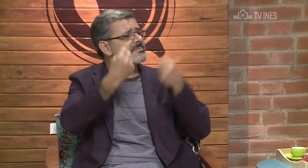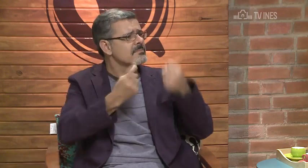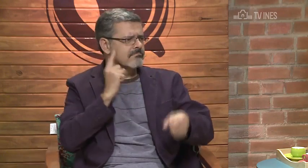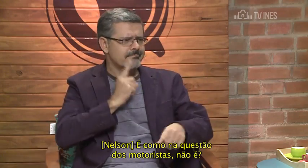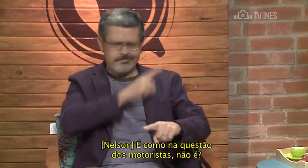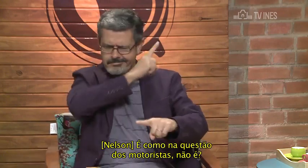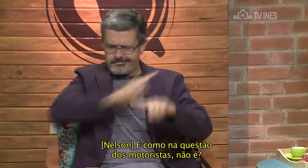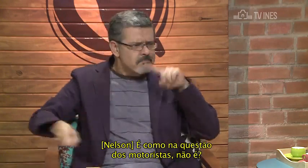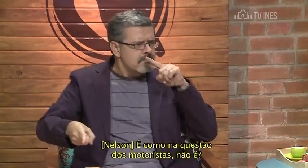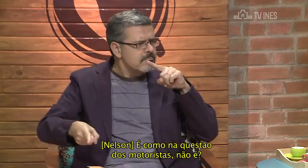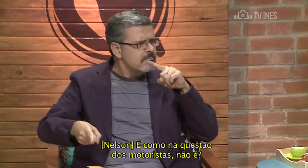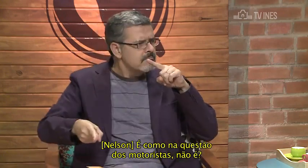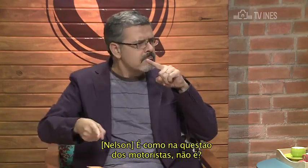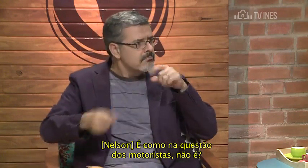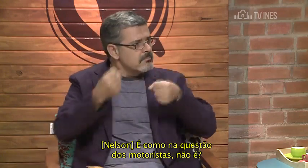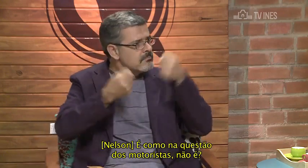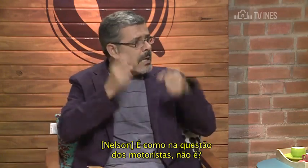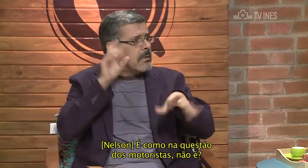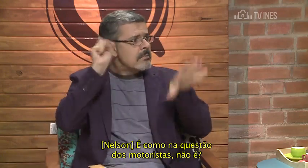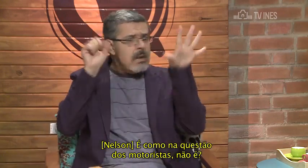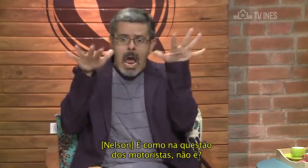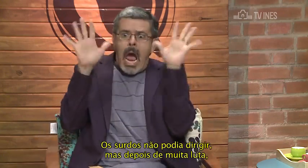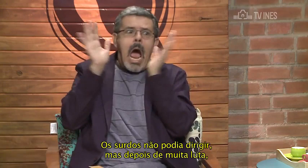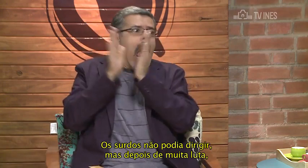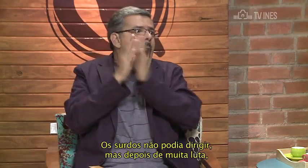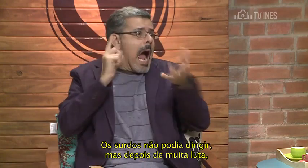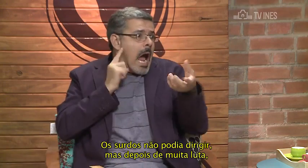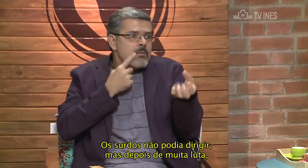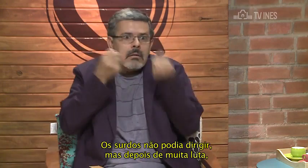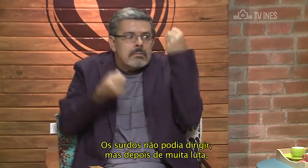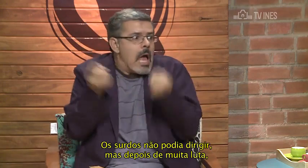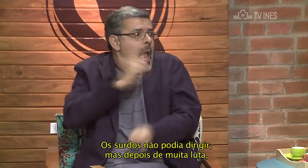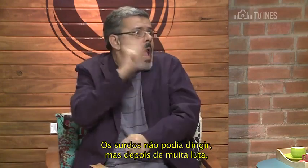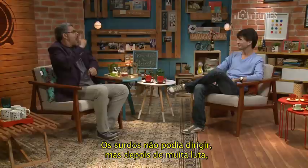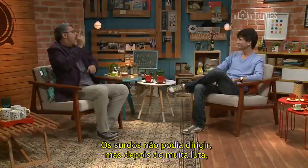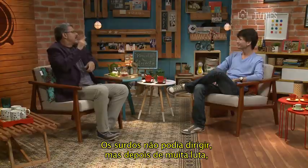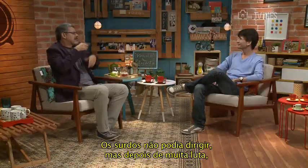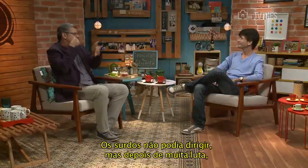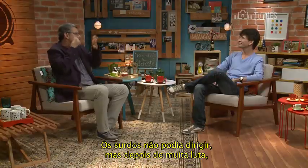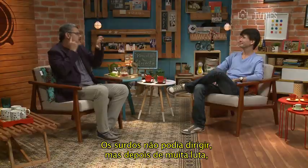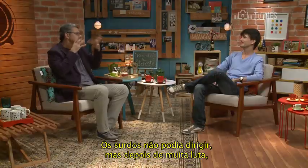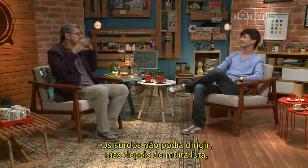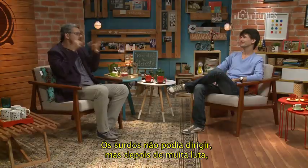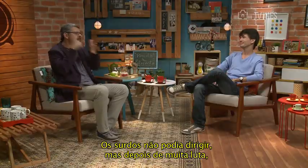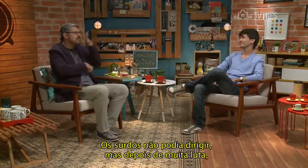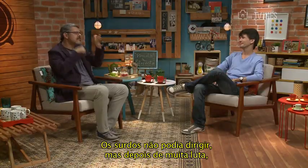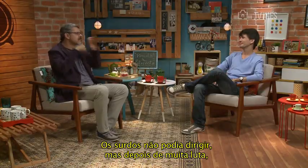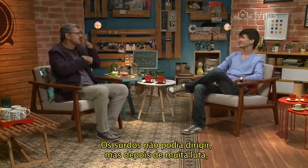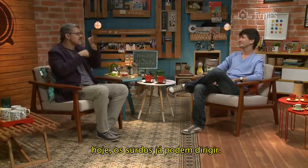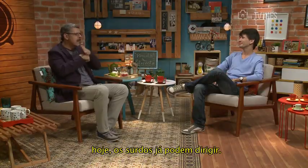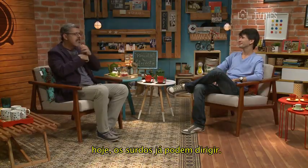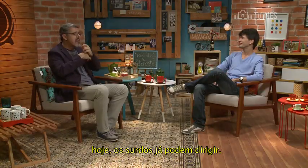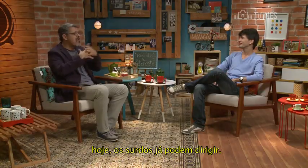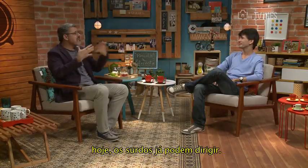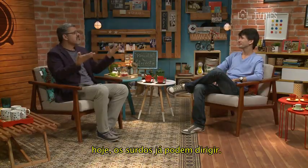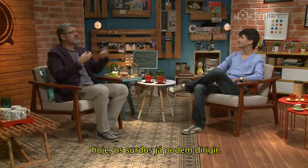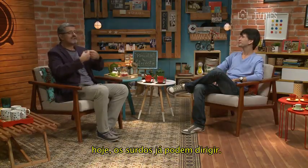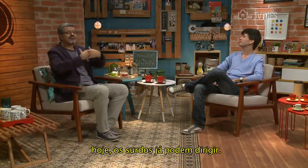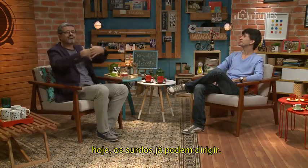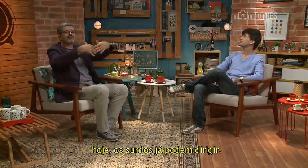e é como na questão dos motoristas não é os surdos não podiam dirigir mas depois de muita luta hoje os surdos já podem